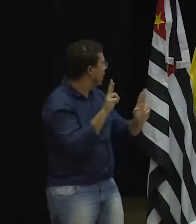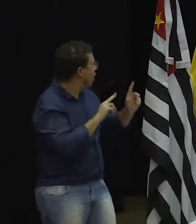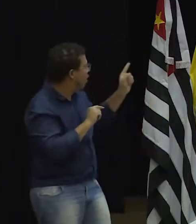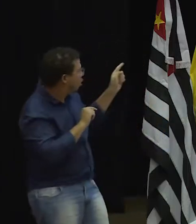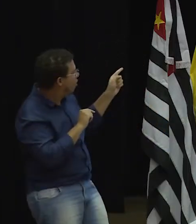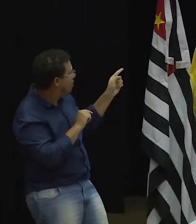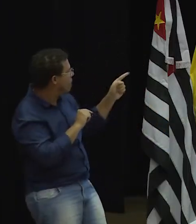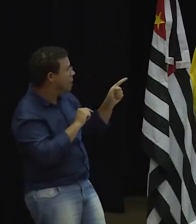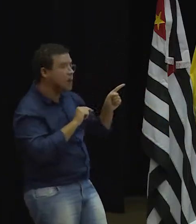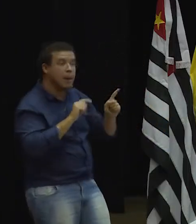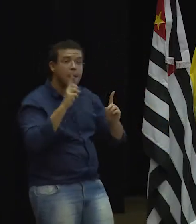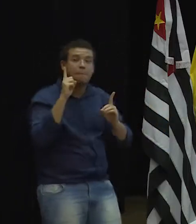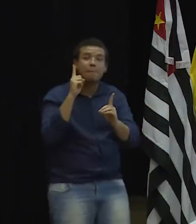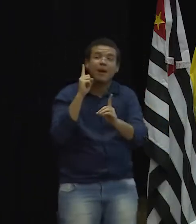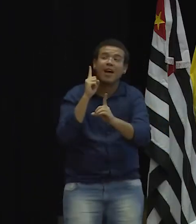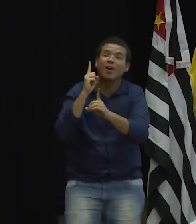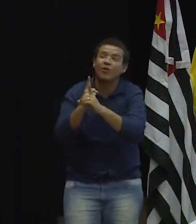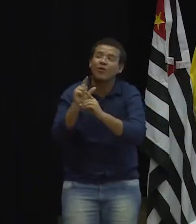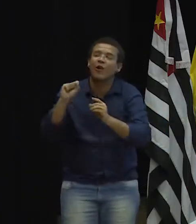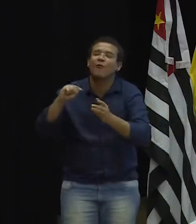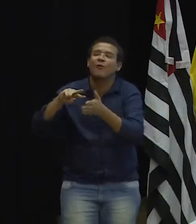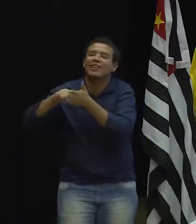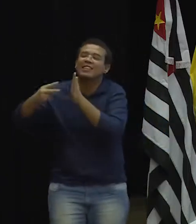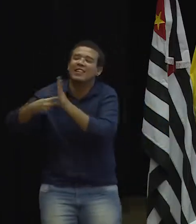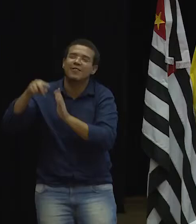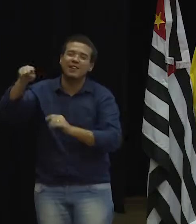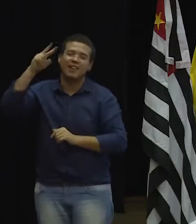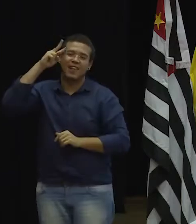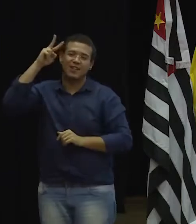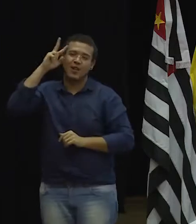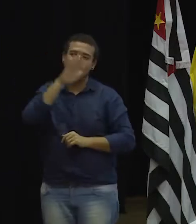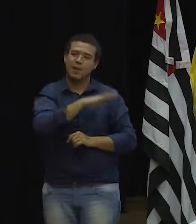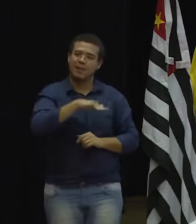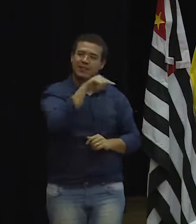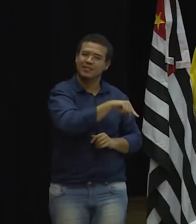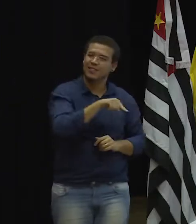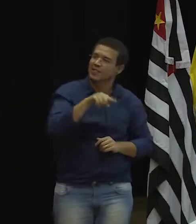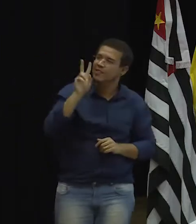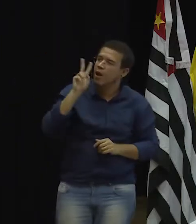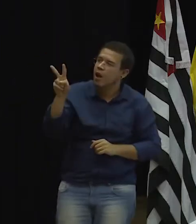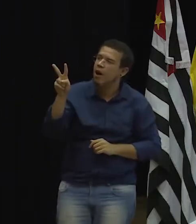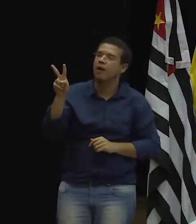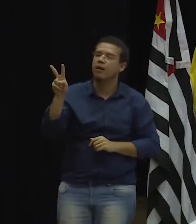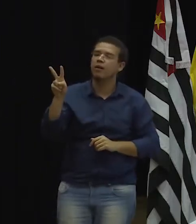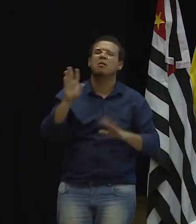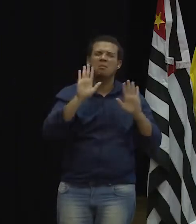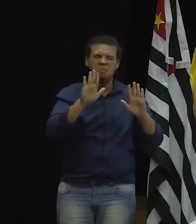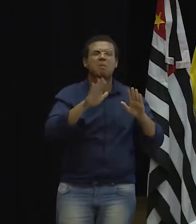E como as crianças se relacionam com essas histórias, se elas encontram um significado nessas